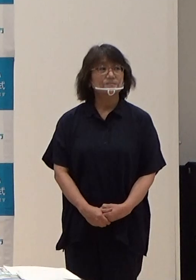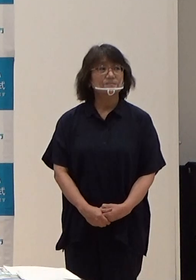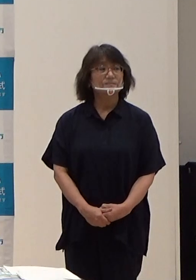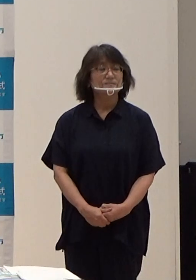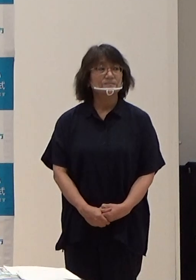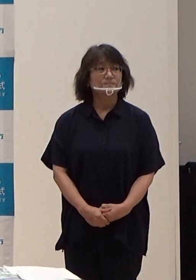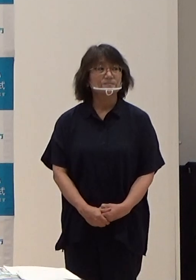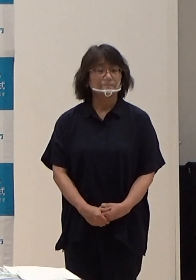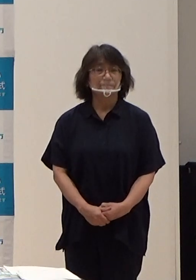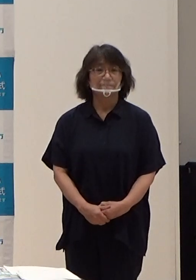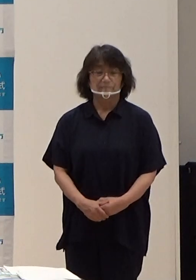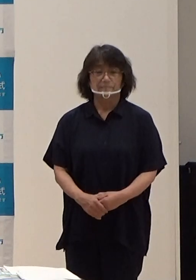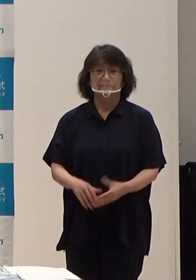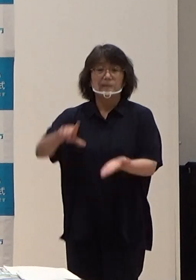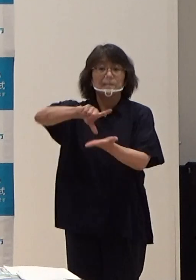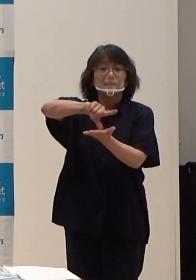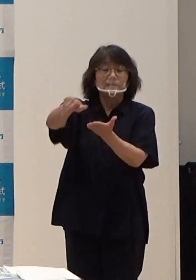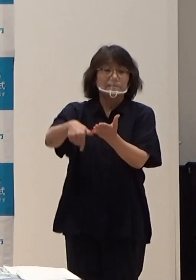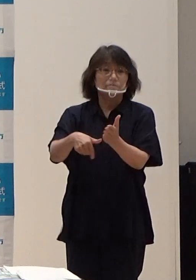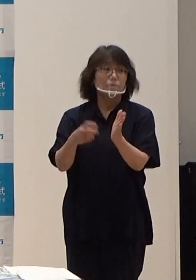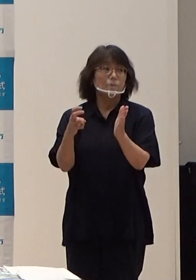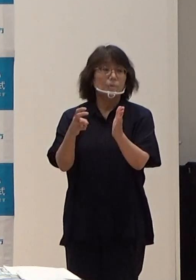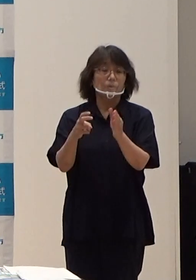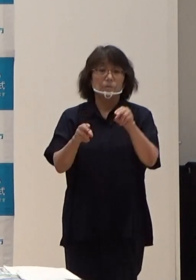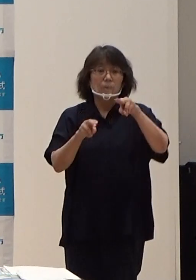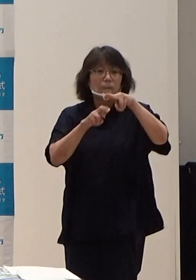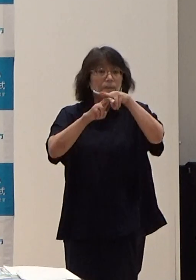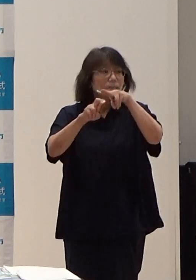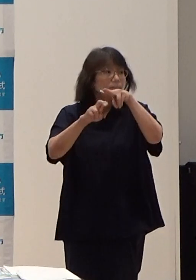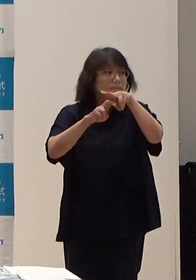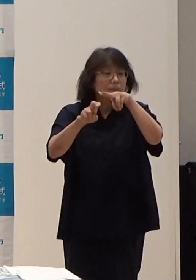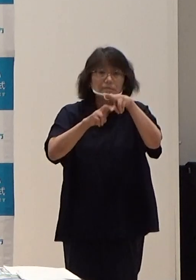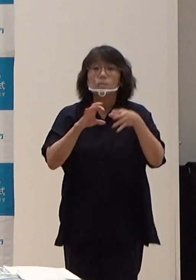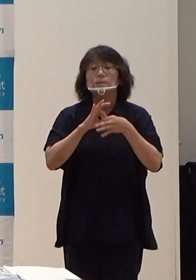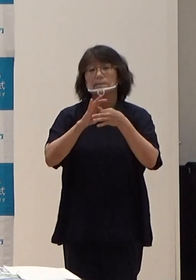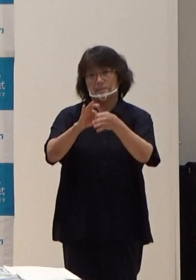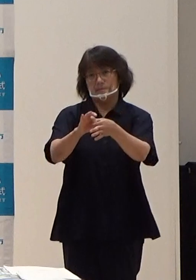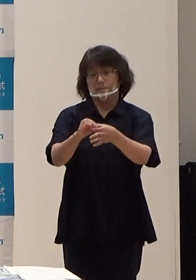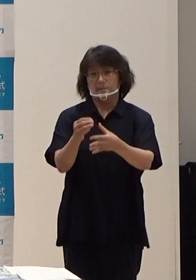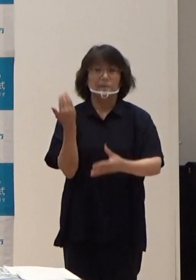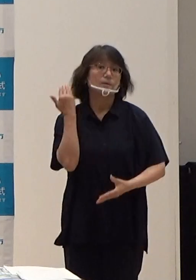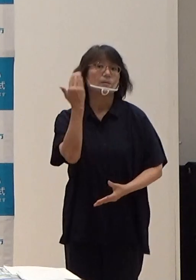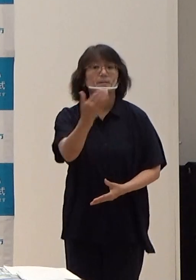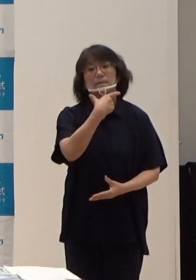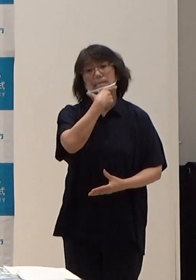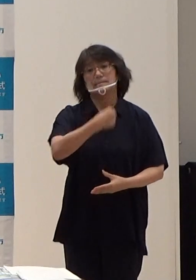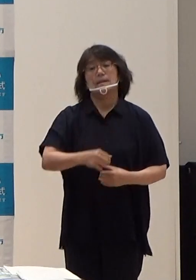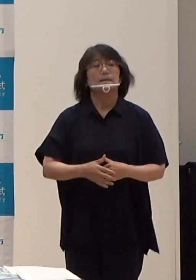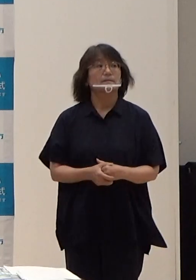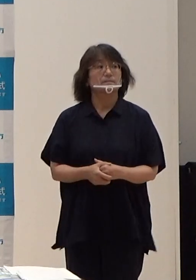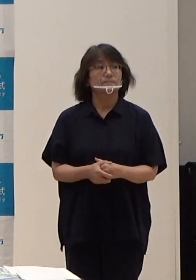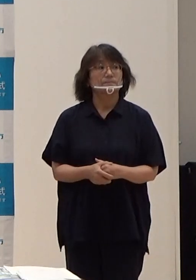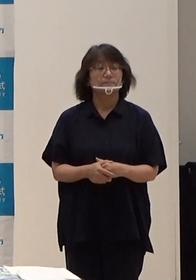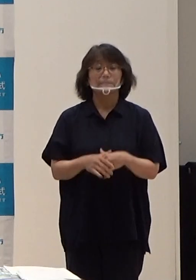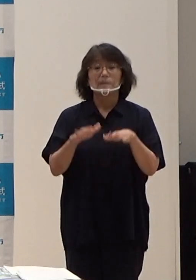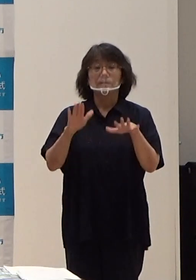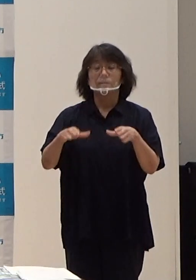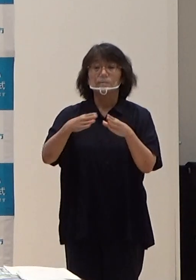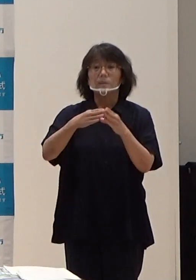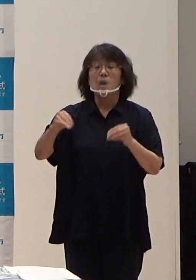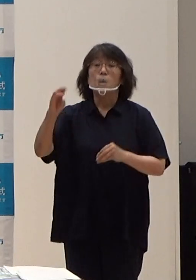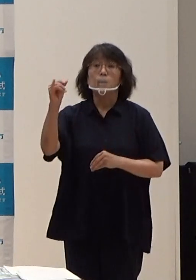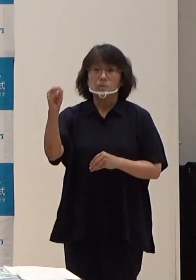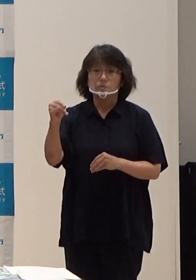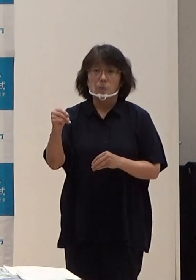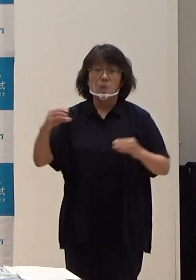ローカル鉄道の今後の運営についてお尋ねいたします。本日国土交通省